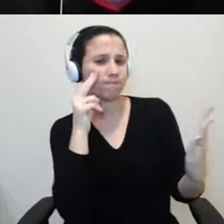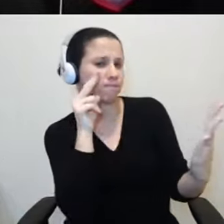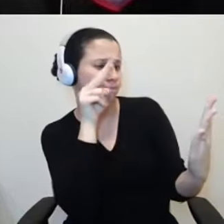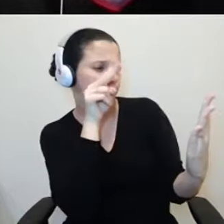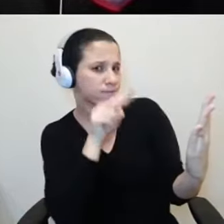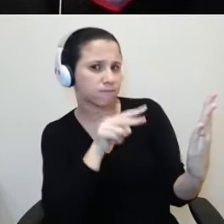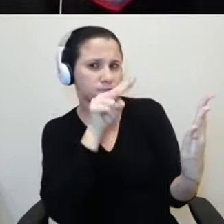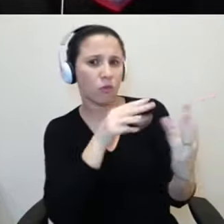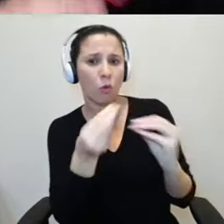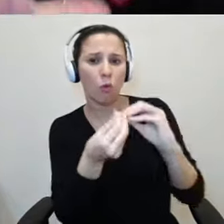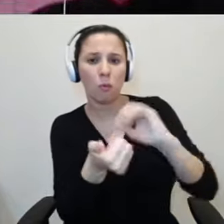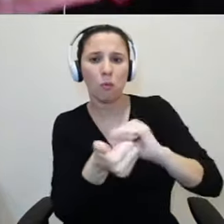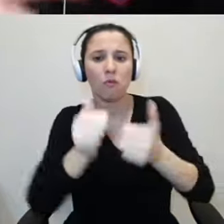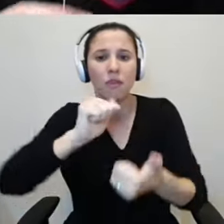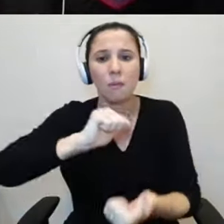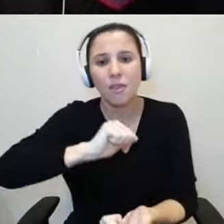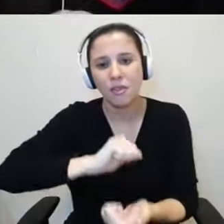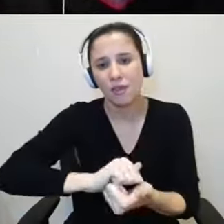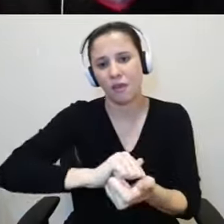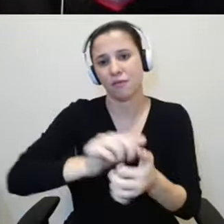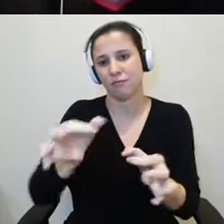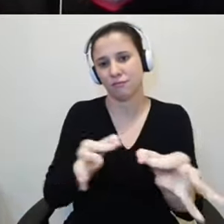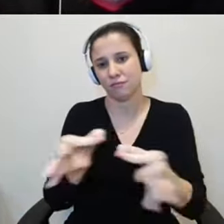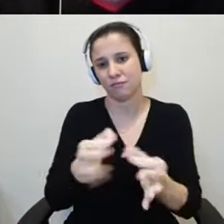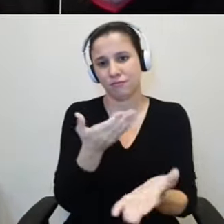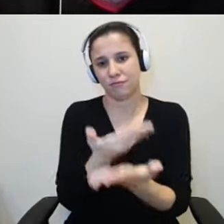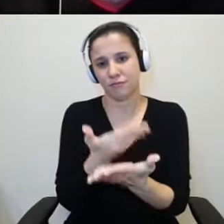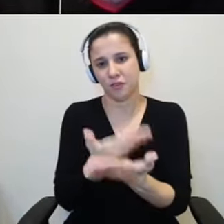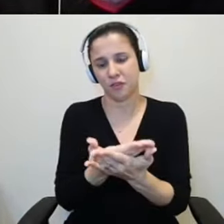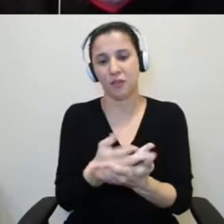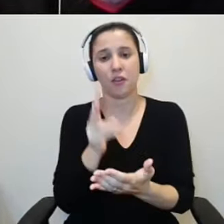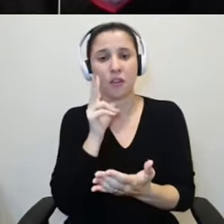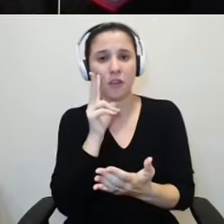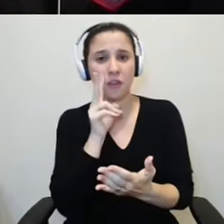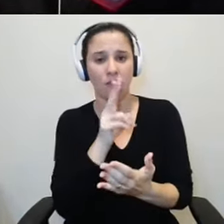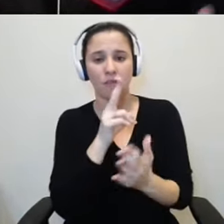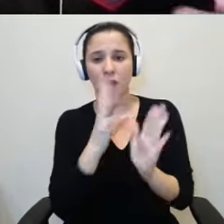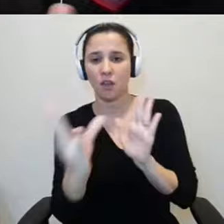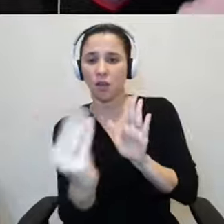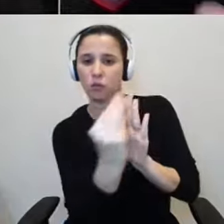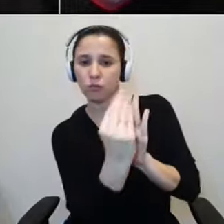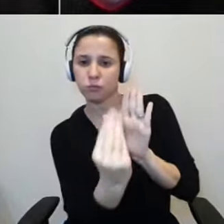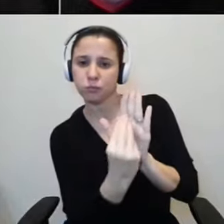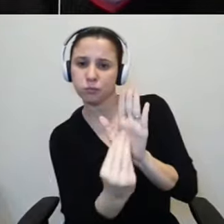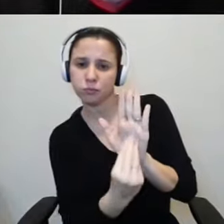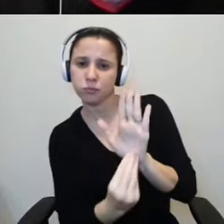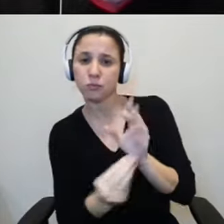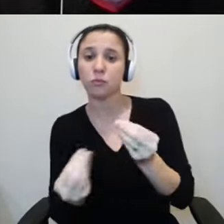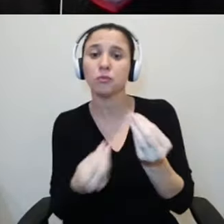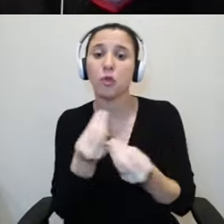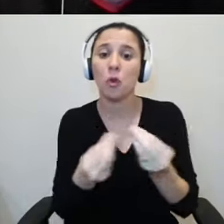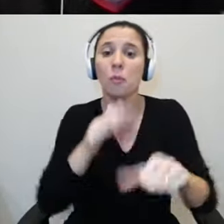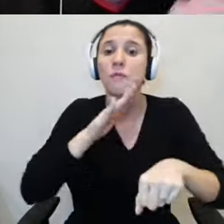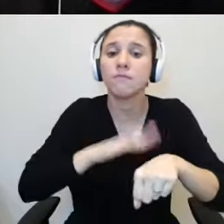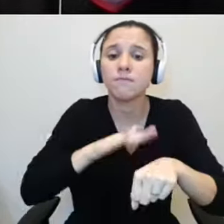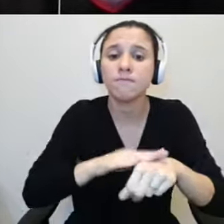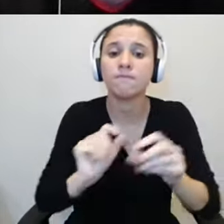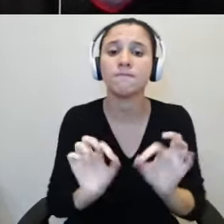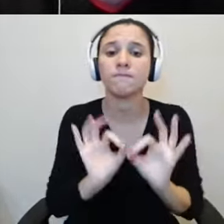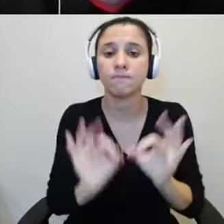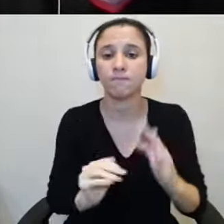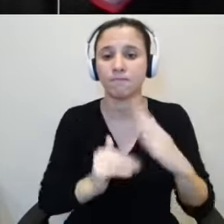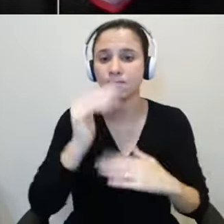de aula, que é basicamente rever aqueles conteúdos que estão sendo executados e como eles vão ser executados. Porque agora é um